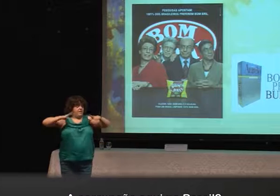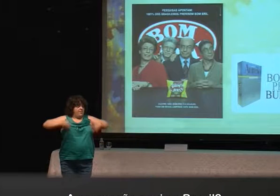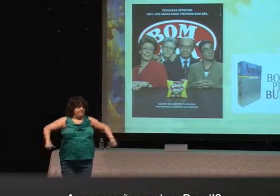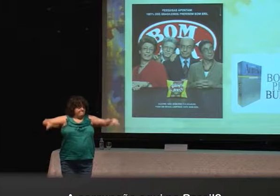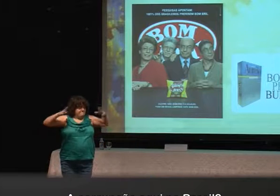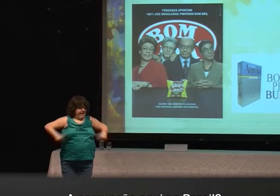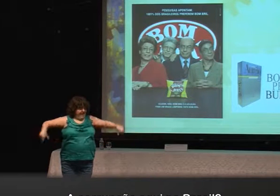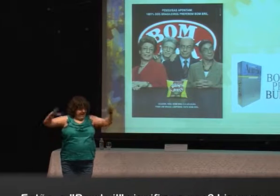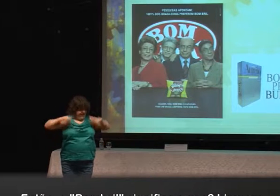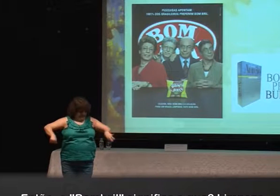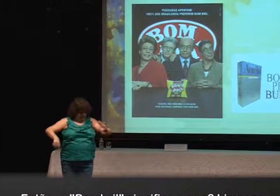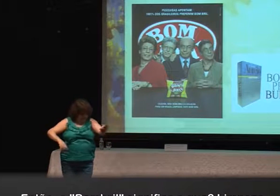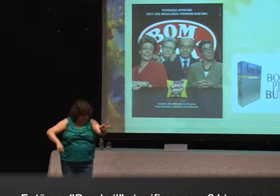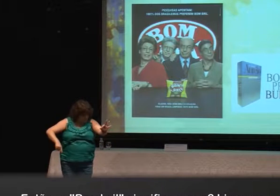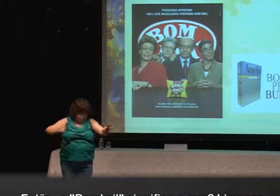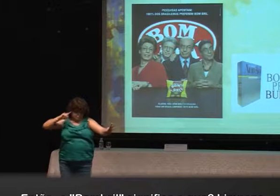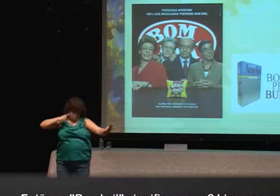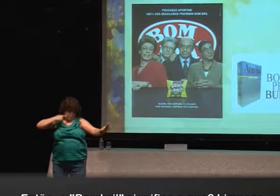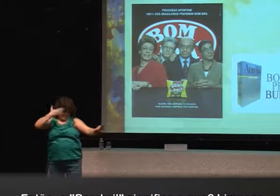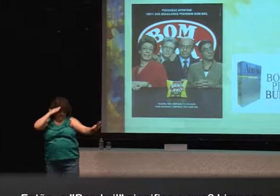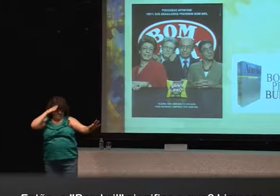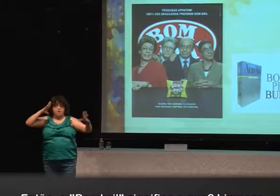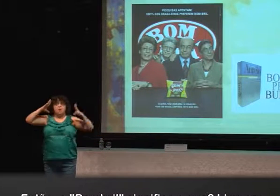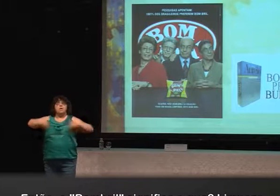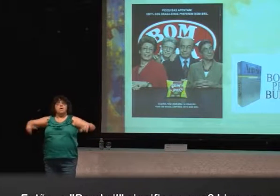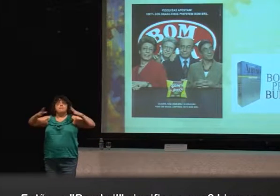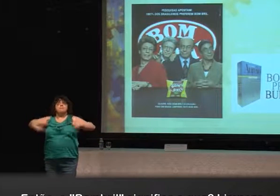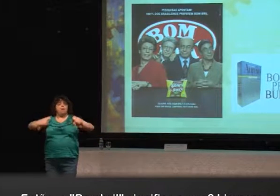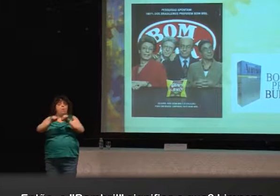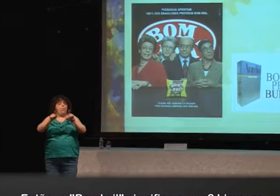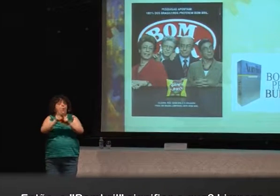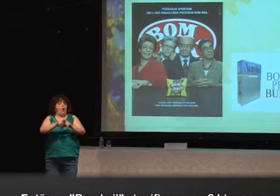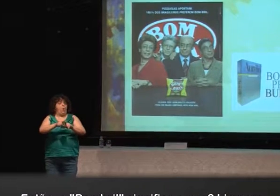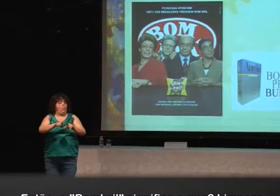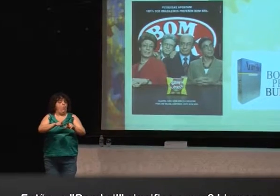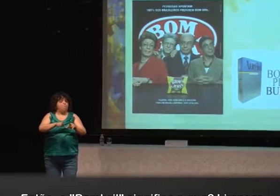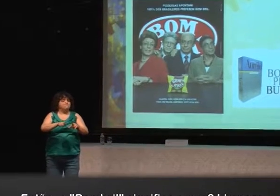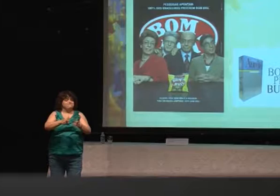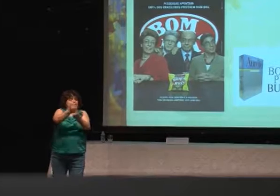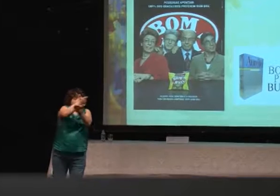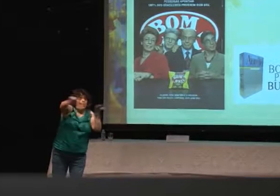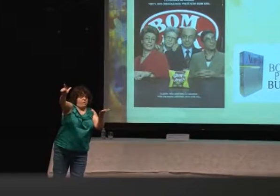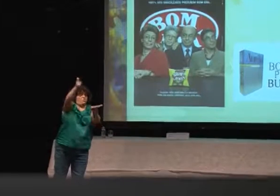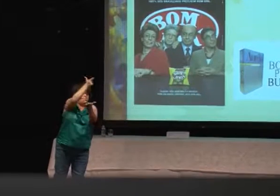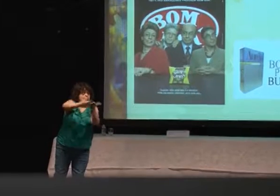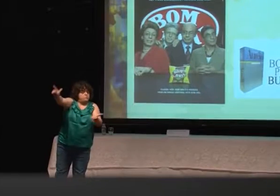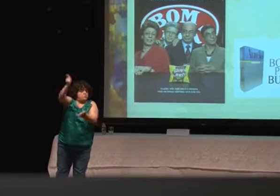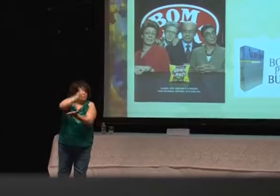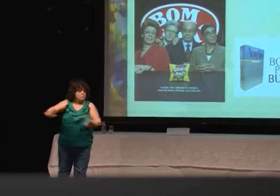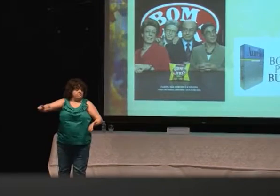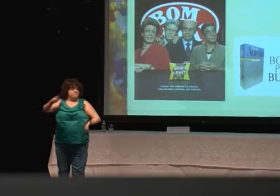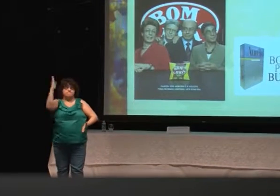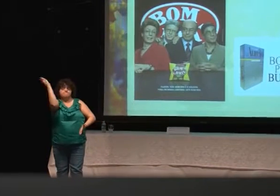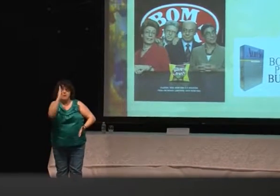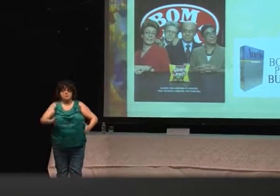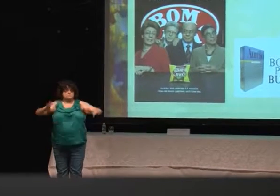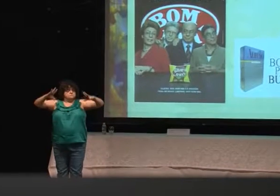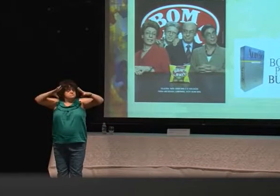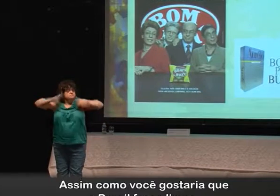aqui no Brasil? Então, o bombril significa o quê? Limpeza.